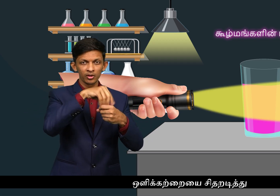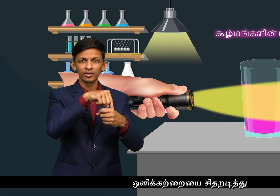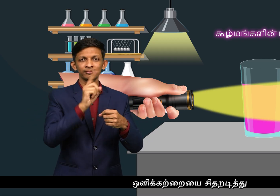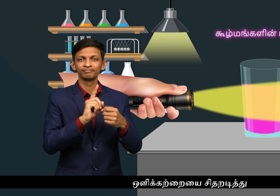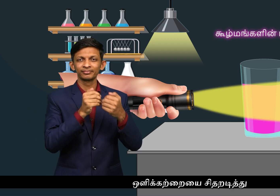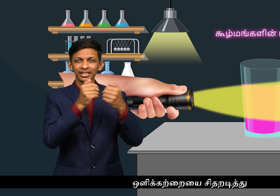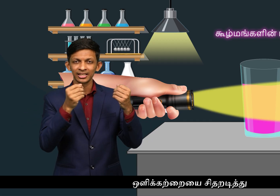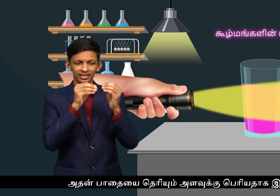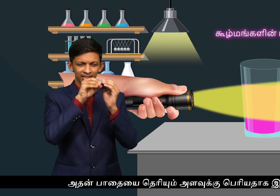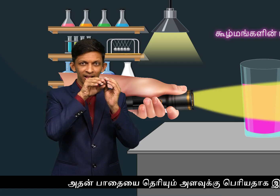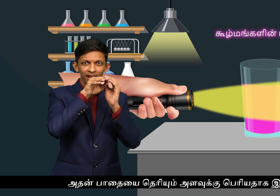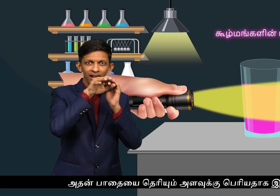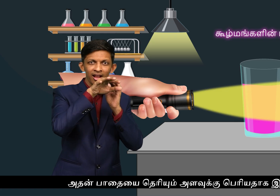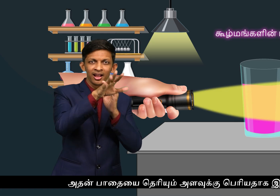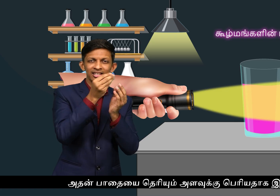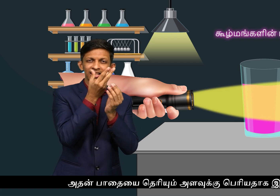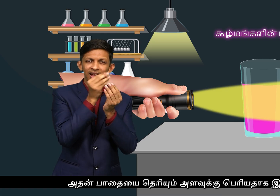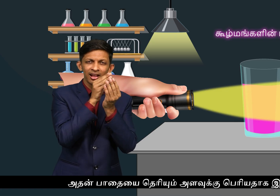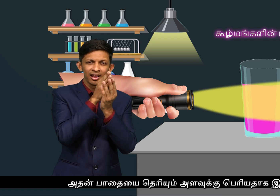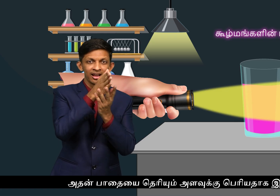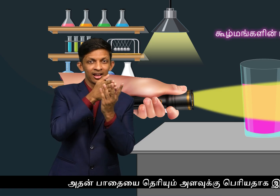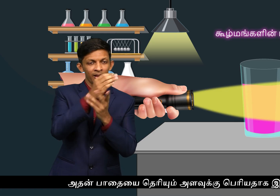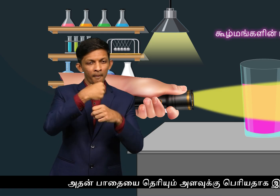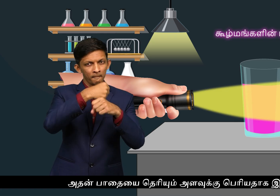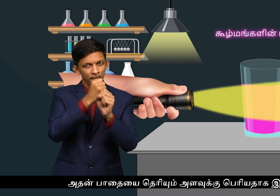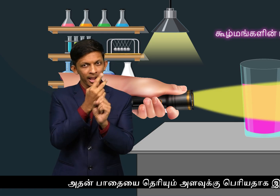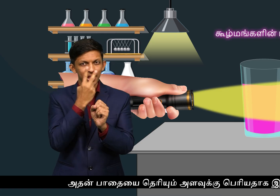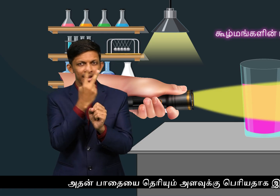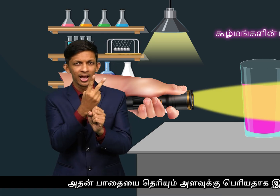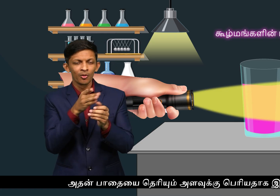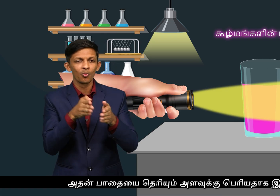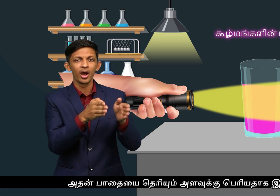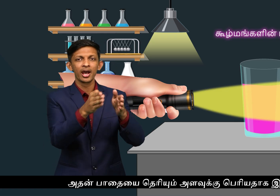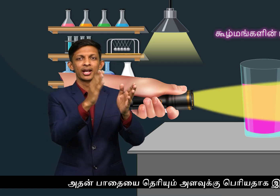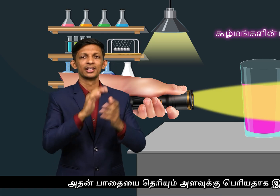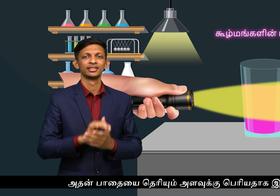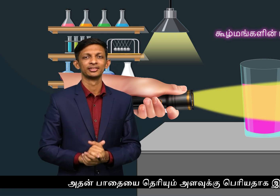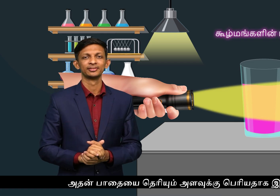ஒளிக்கற்றை சிதறடித்து அதன் பாதையை தெரியும் அளவுக்கு பெரிதாக இருக்கும்.